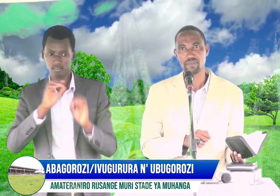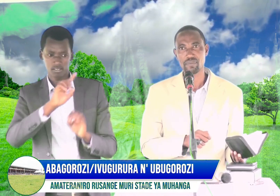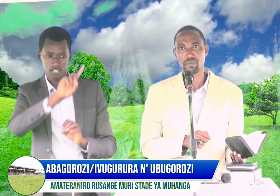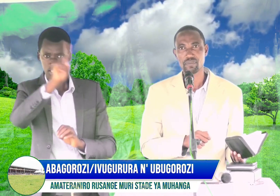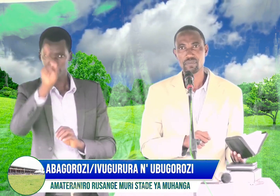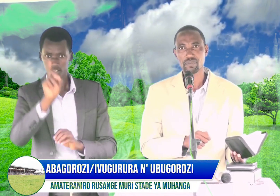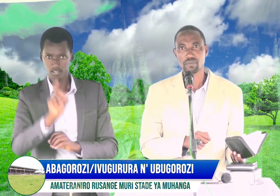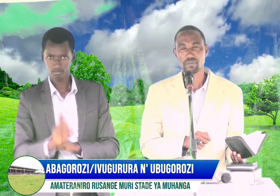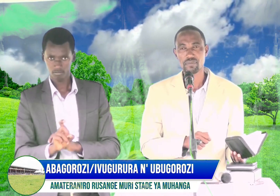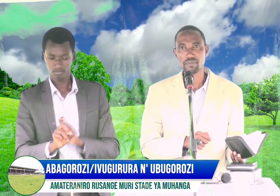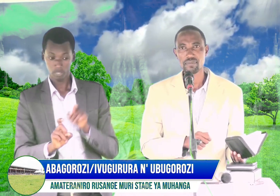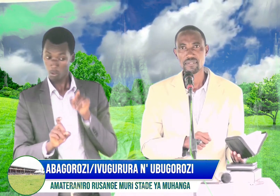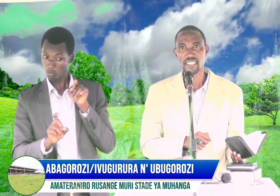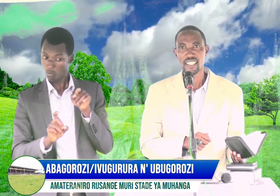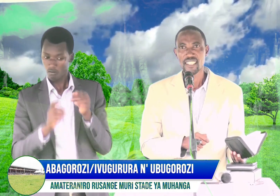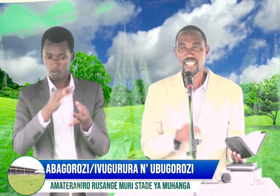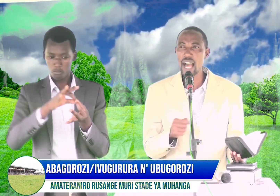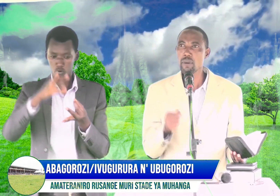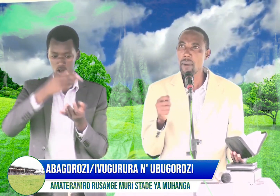wera?